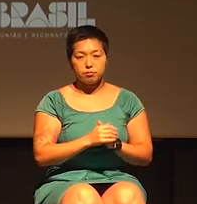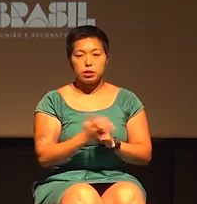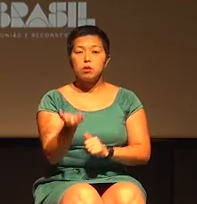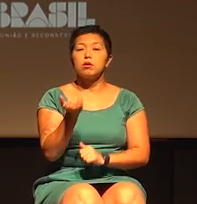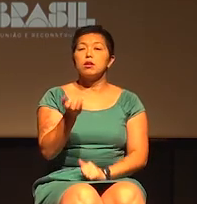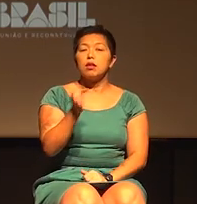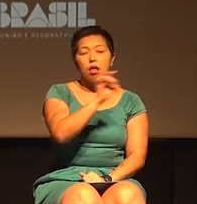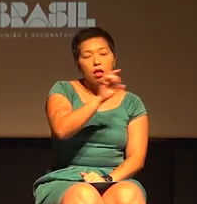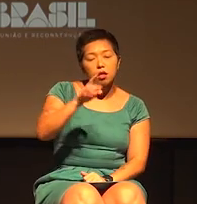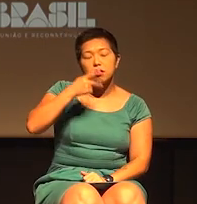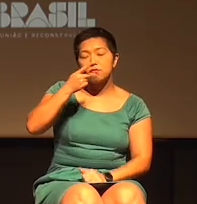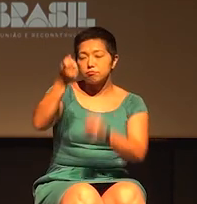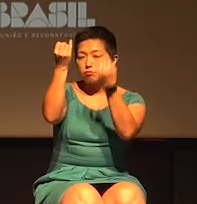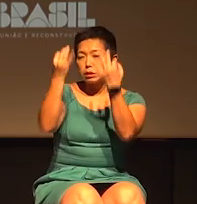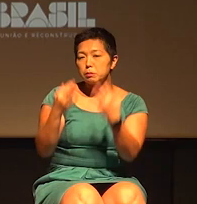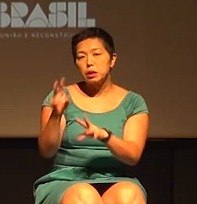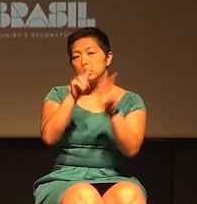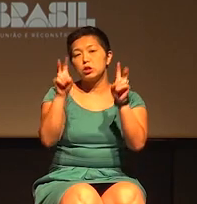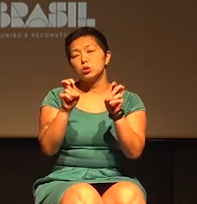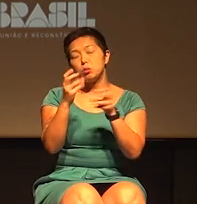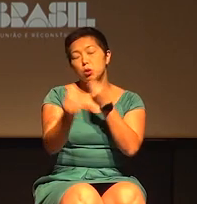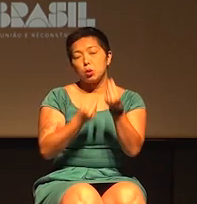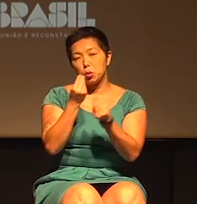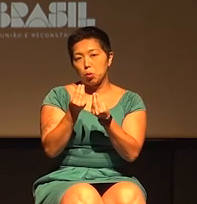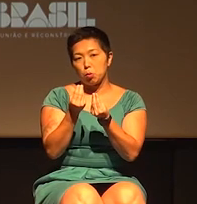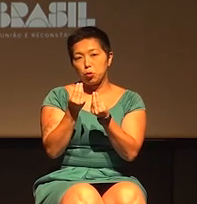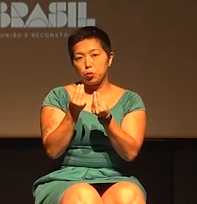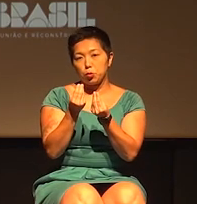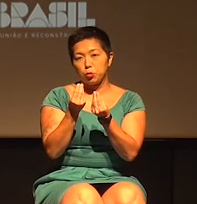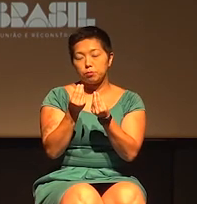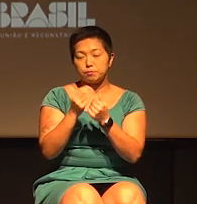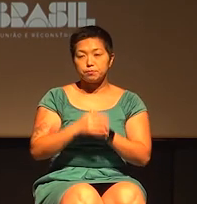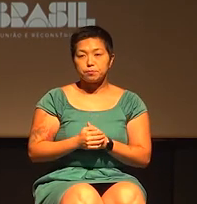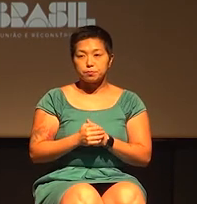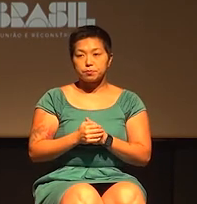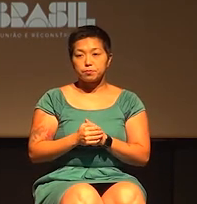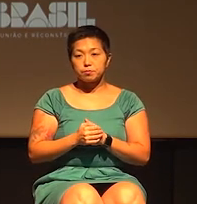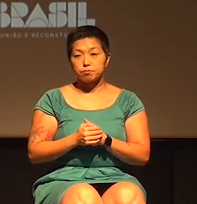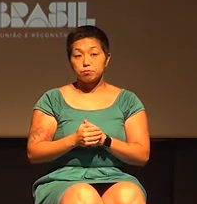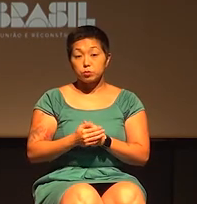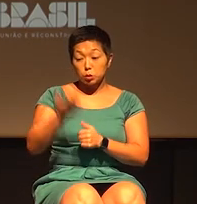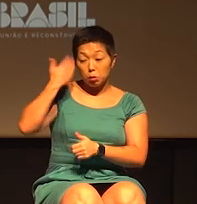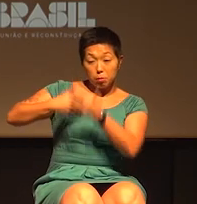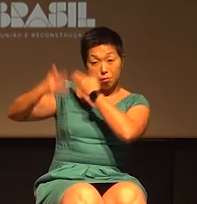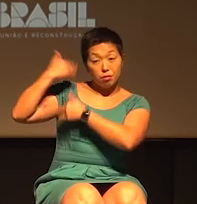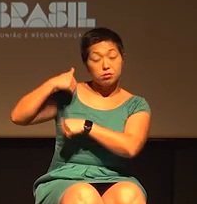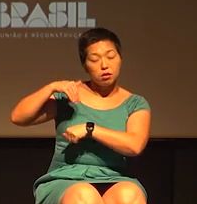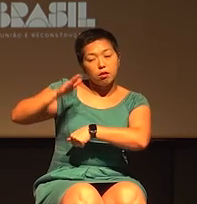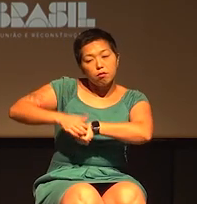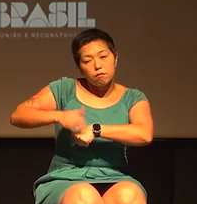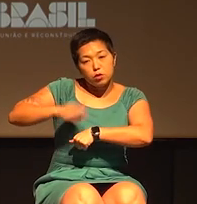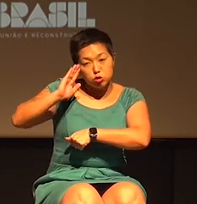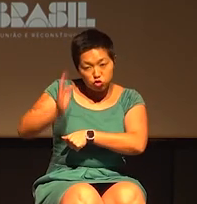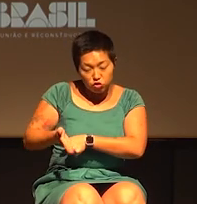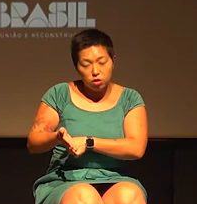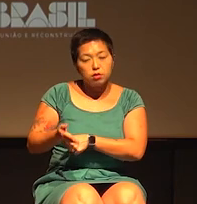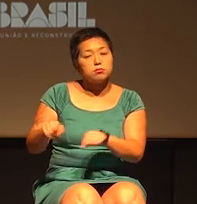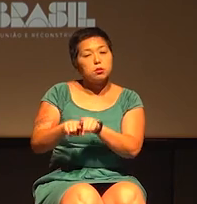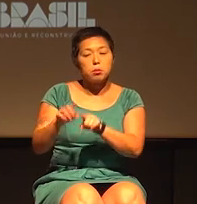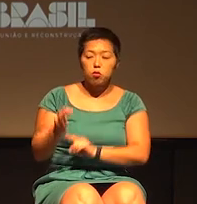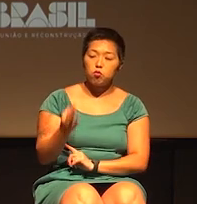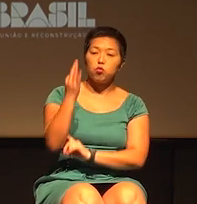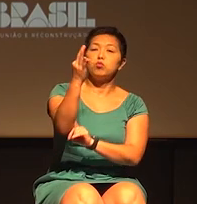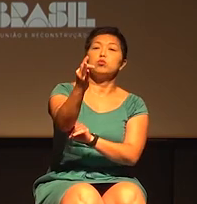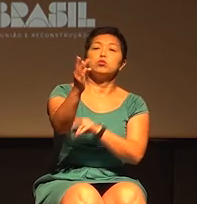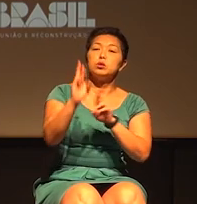uma falasse um pouco desse guia né do do um pouco do que foi feito e talvez uma direção do